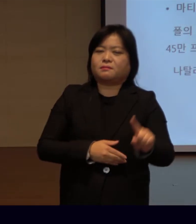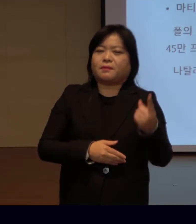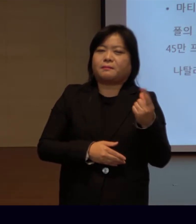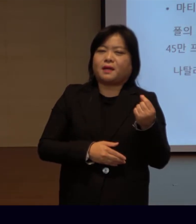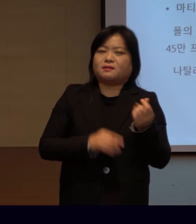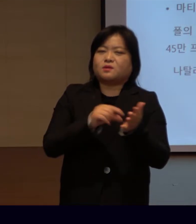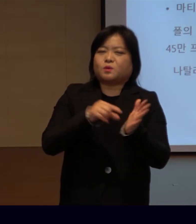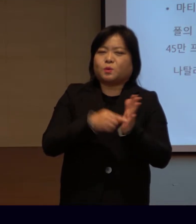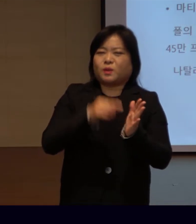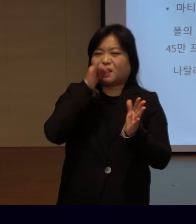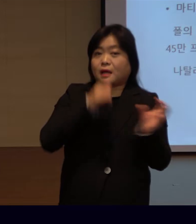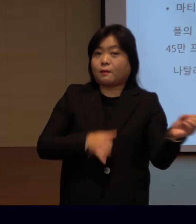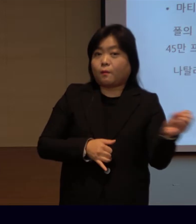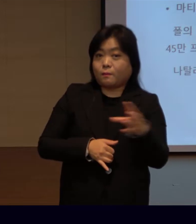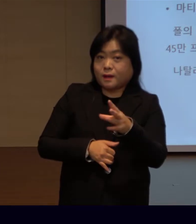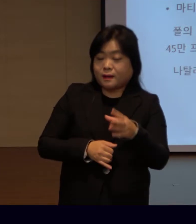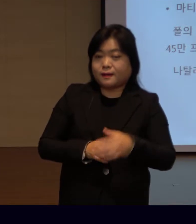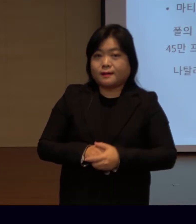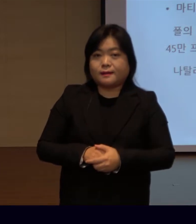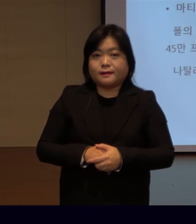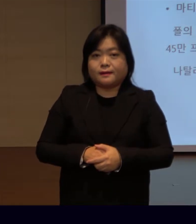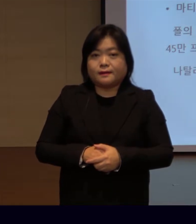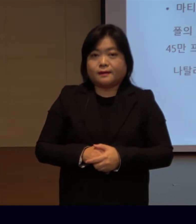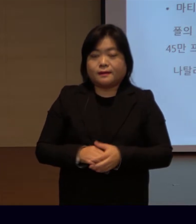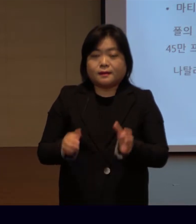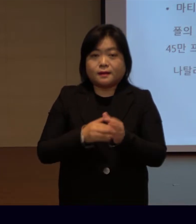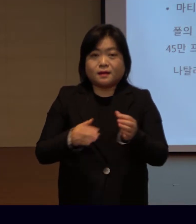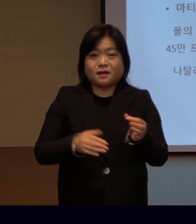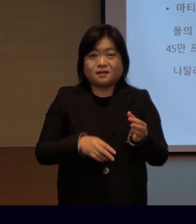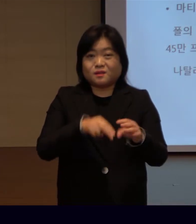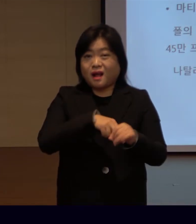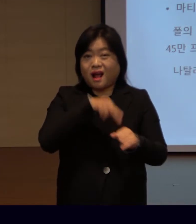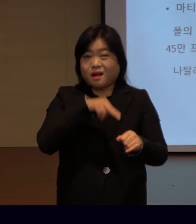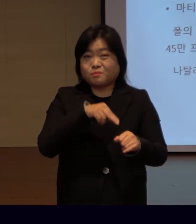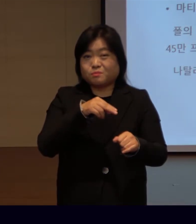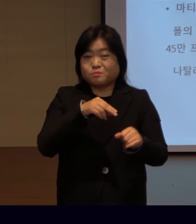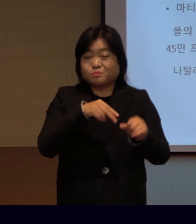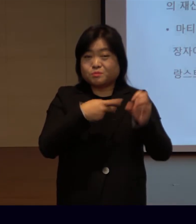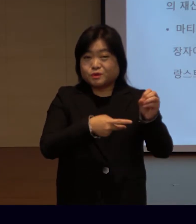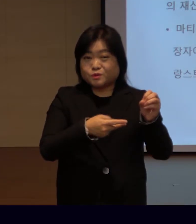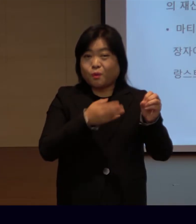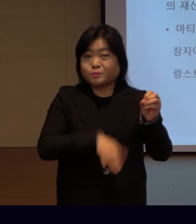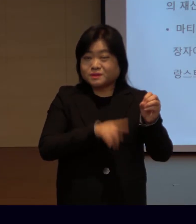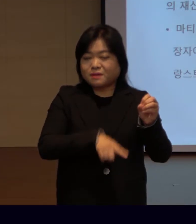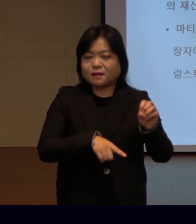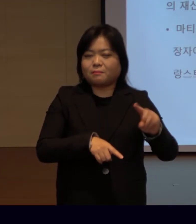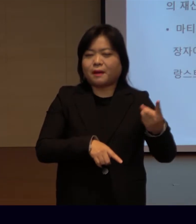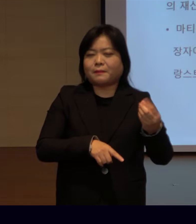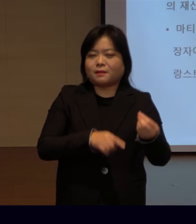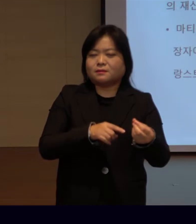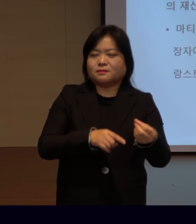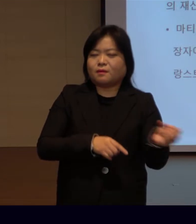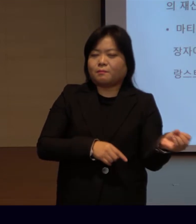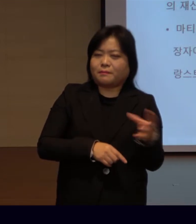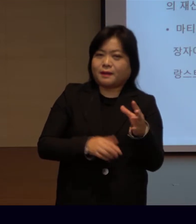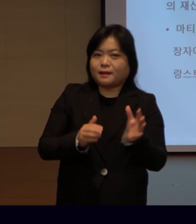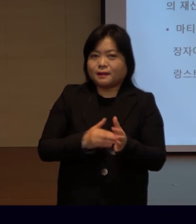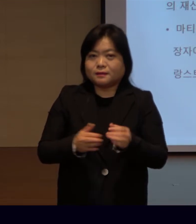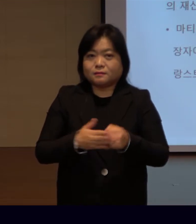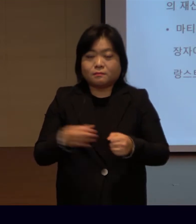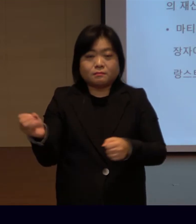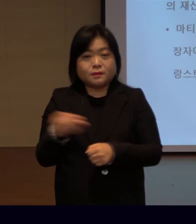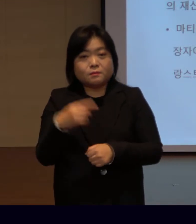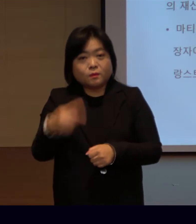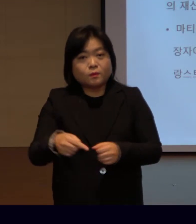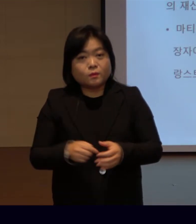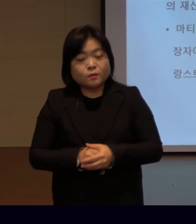프랑 정도 된다. 사실은 지참금은 한 푼도 없죠. 그랬더니 뭐라고 얘기하냐면은